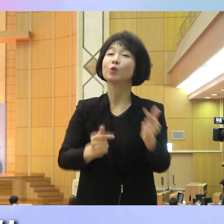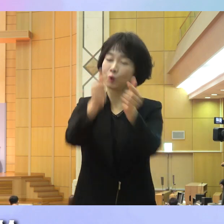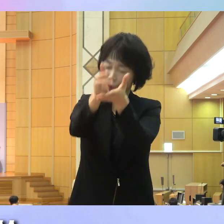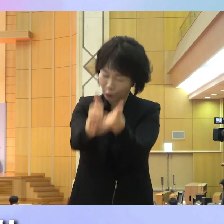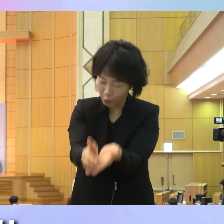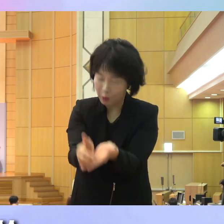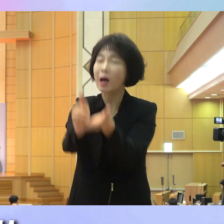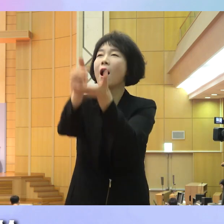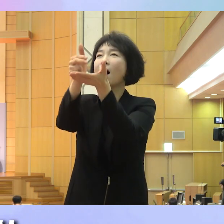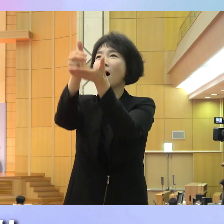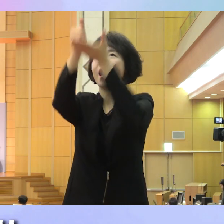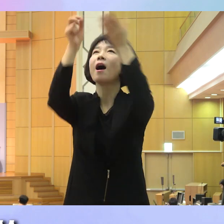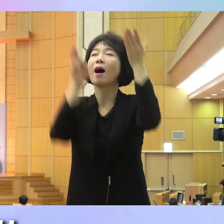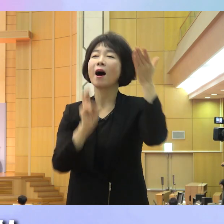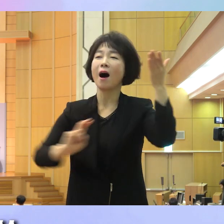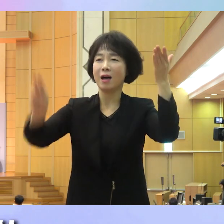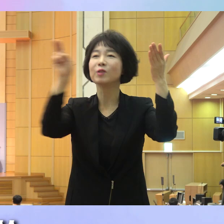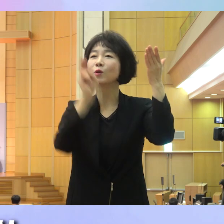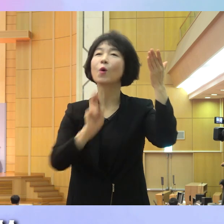날마다 주를